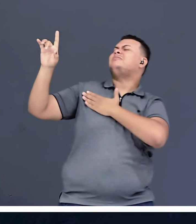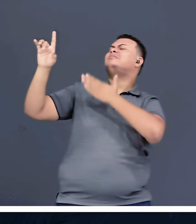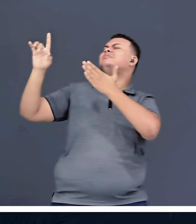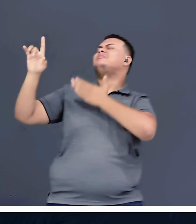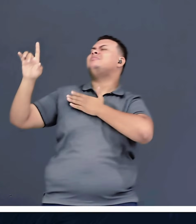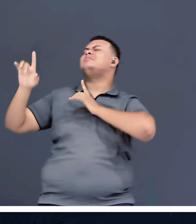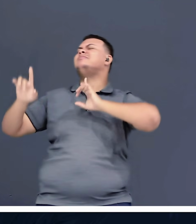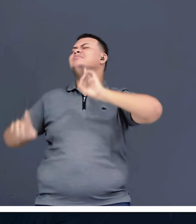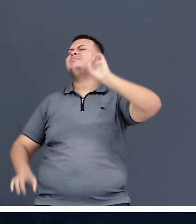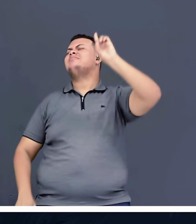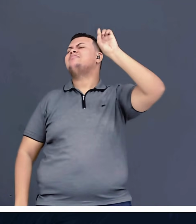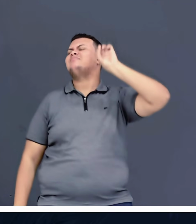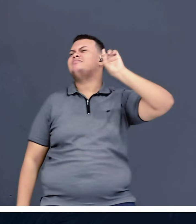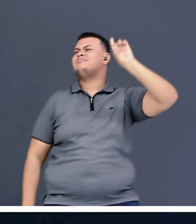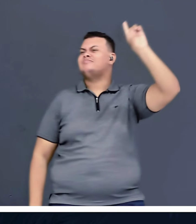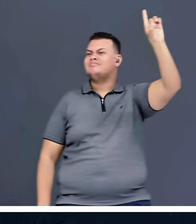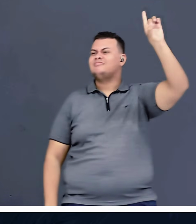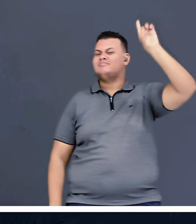obrigado, meu Deus.